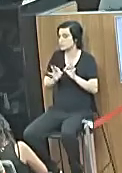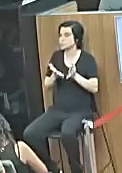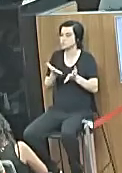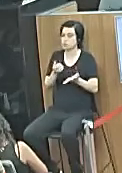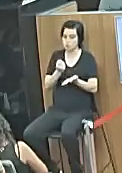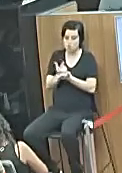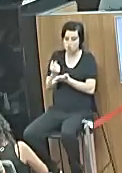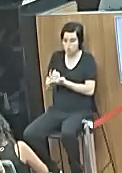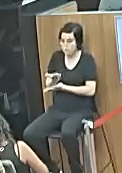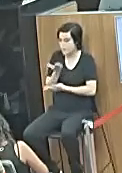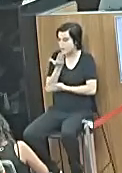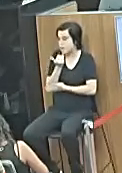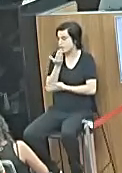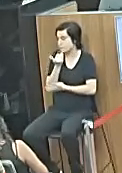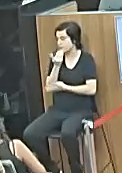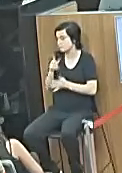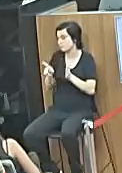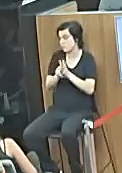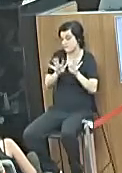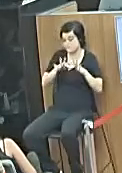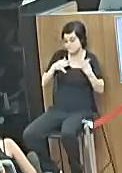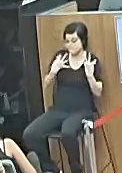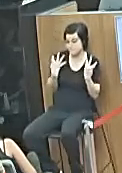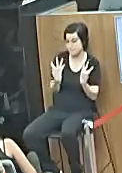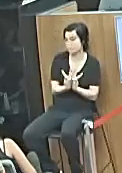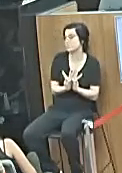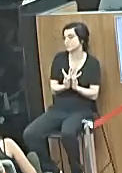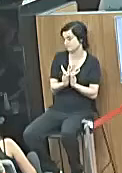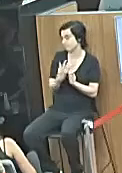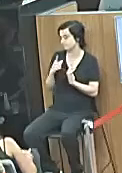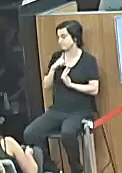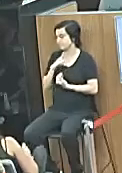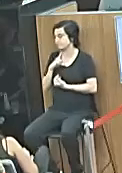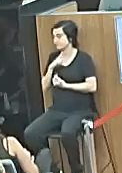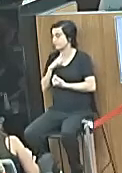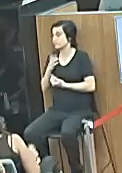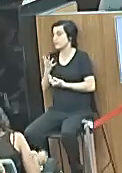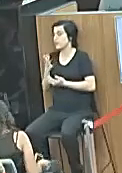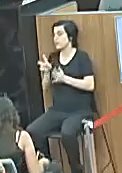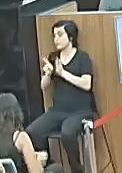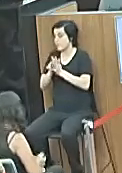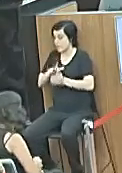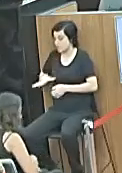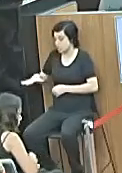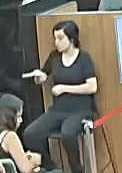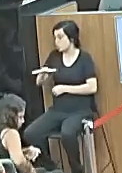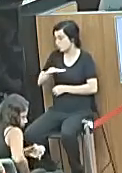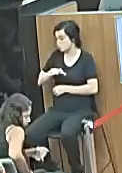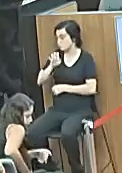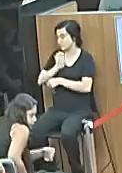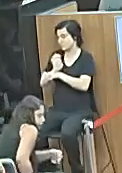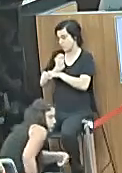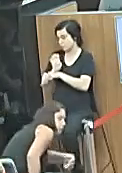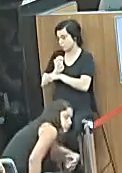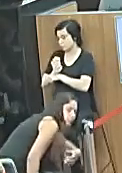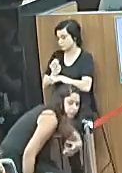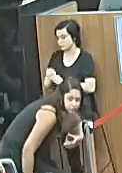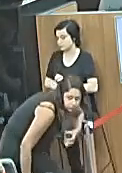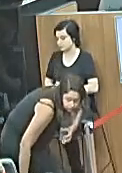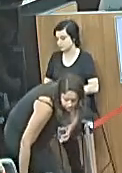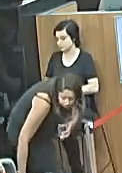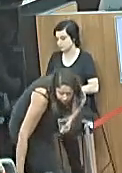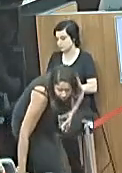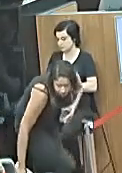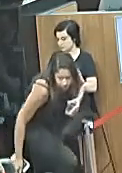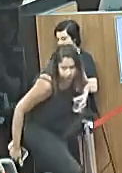alimentos da agricultura familiar com regionalização para todo o estado glória acabou